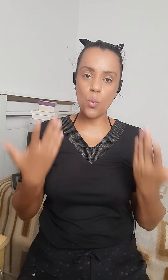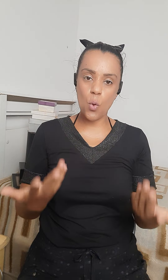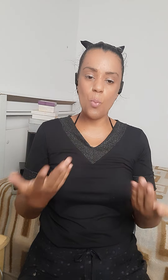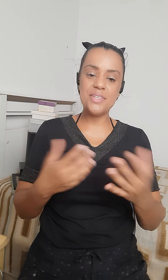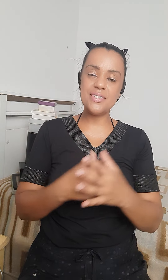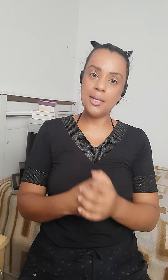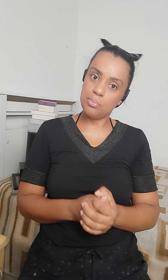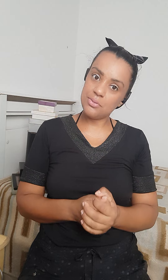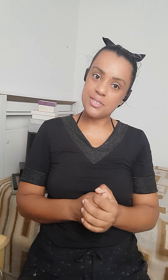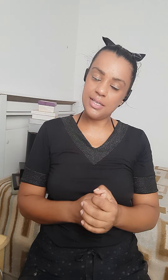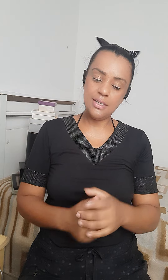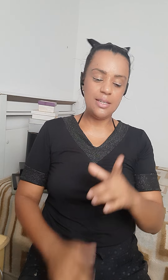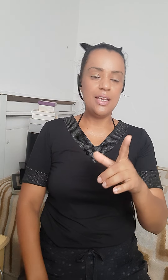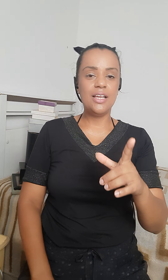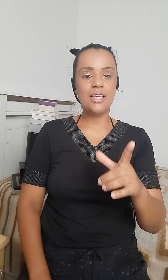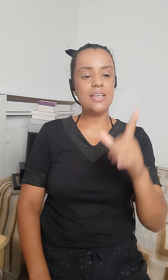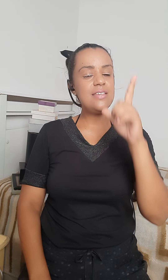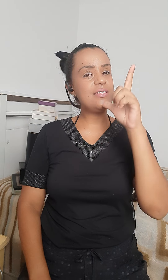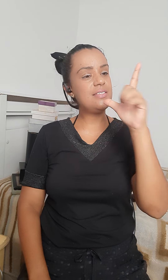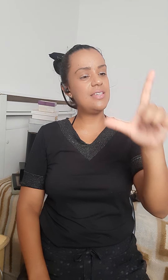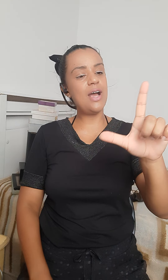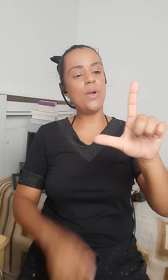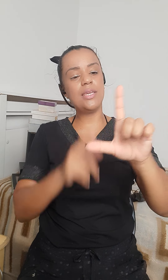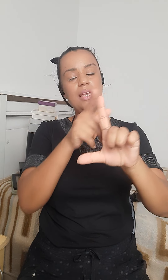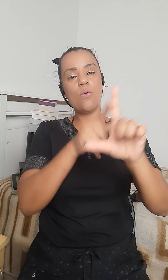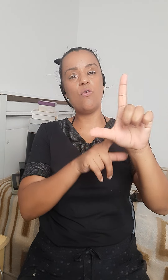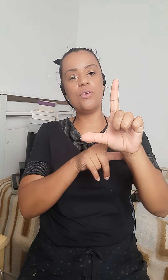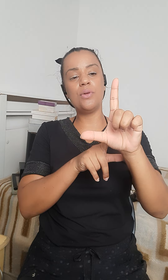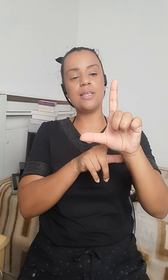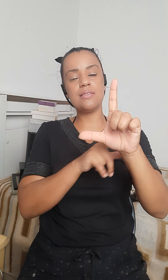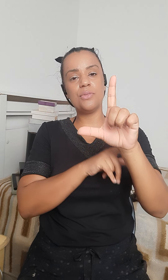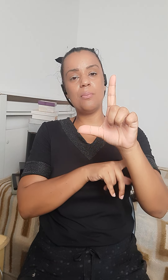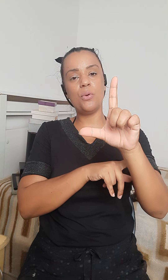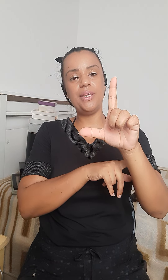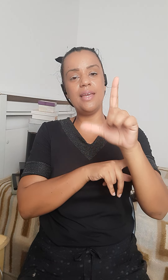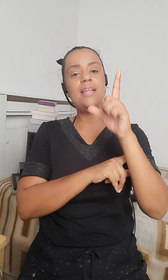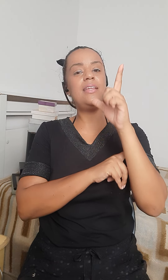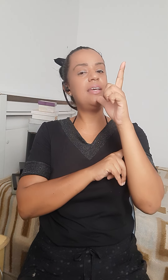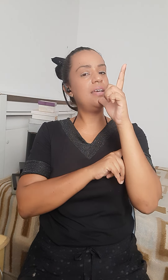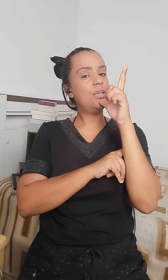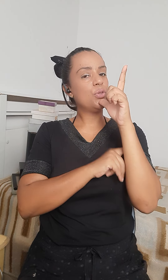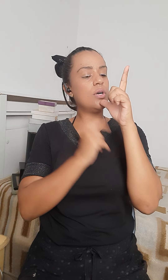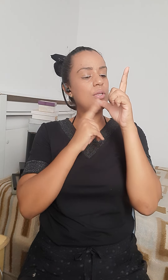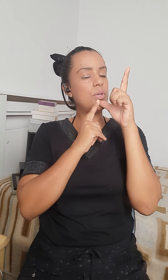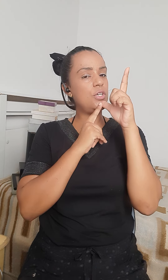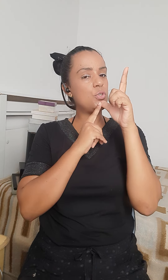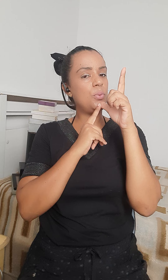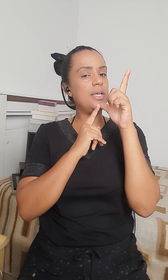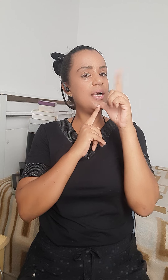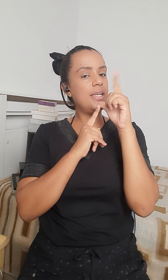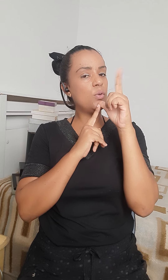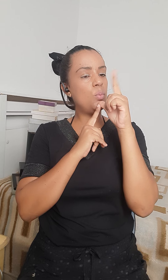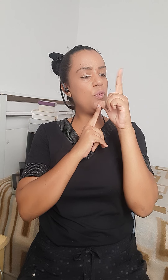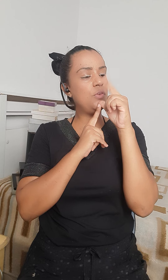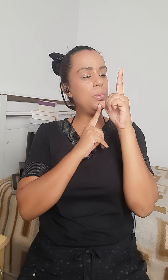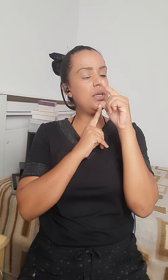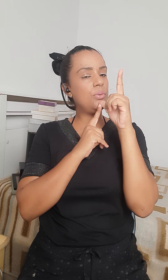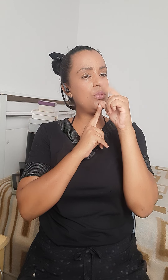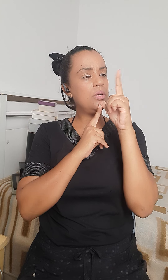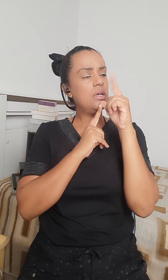como exemplos, né, esse sinal aqui, a configuração da mão em L, né, toca no queixo polegar e com movimento.